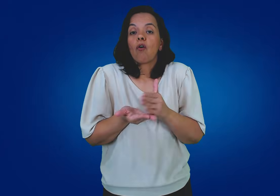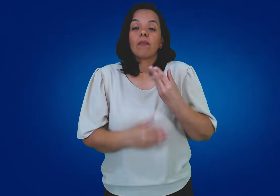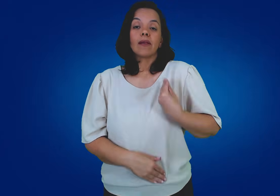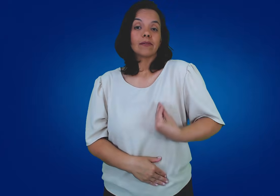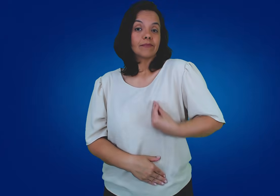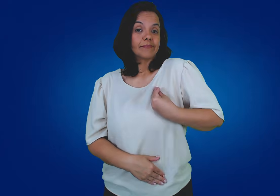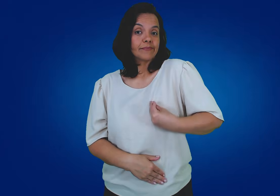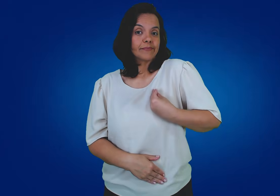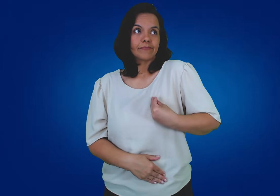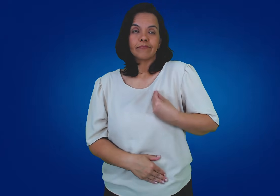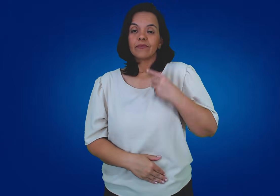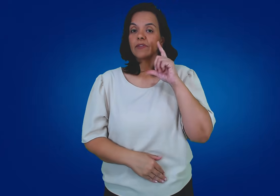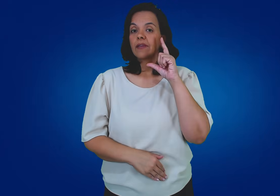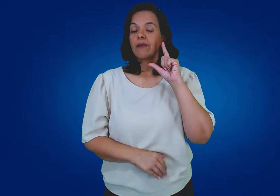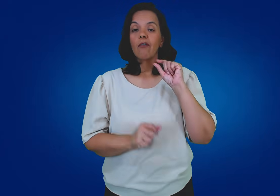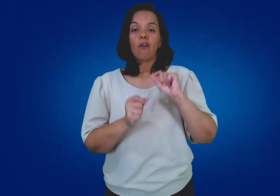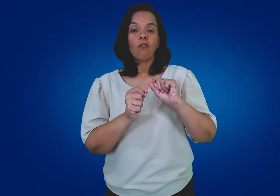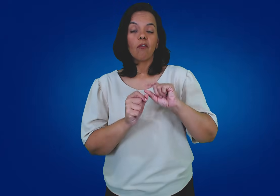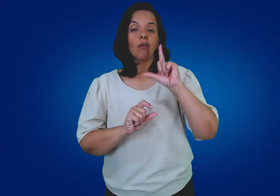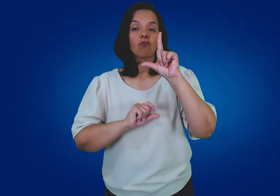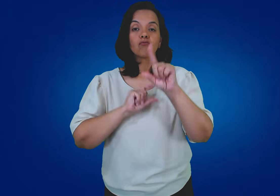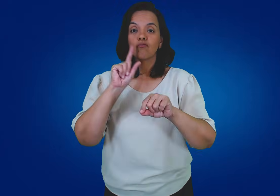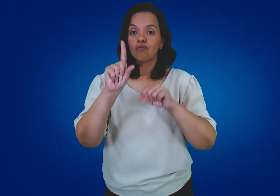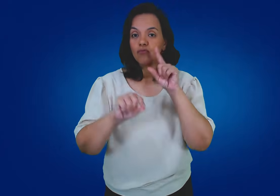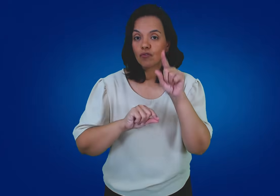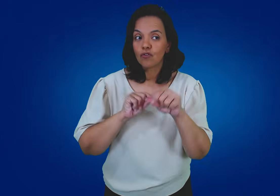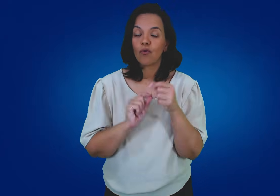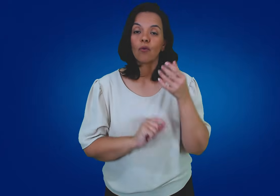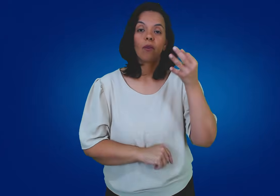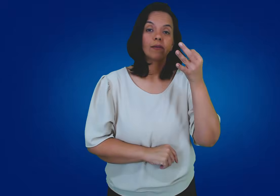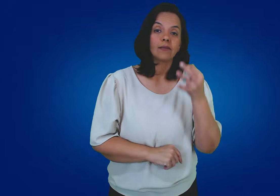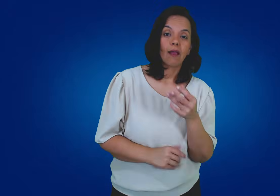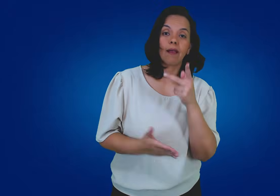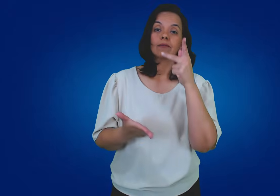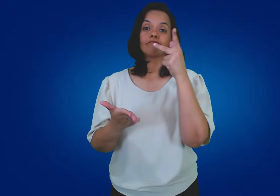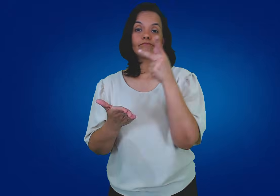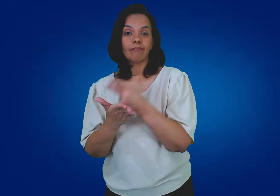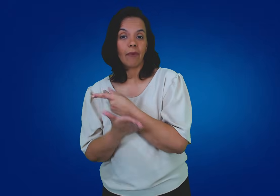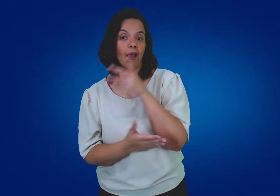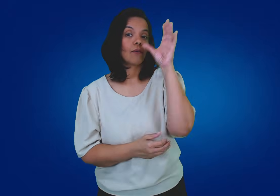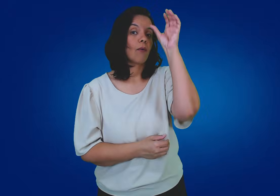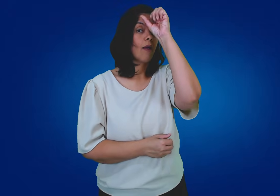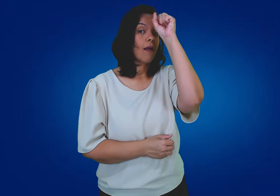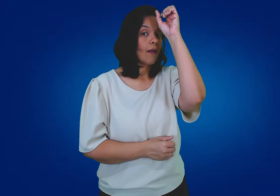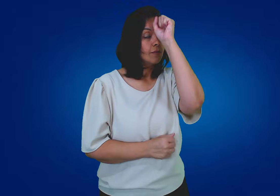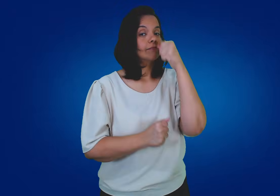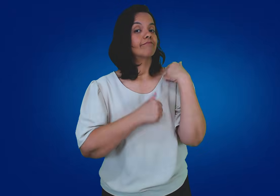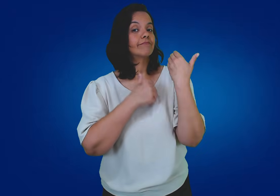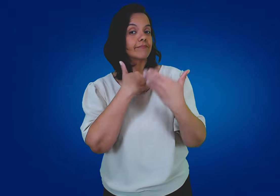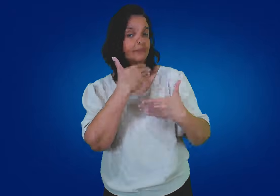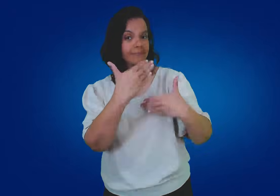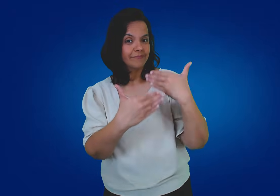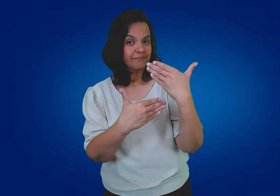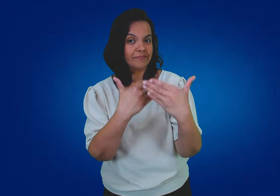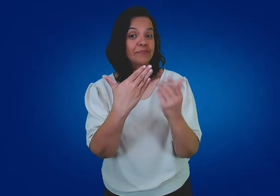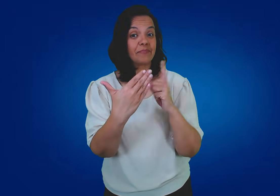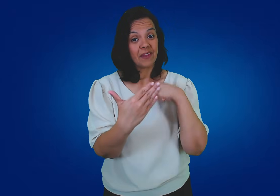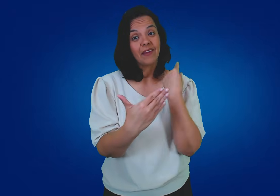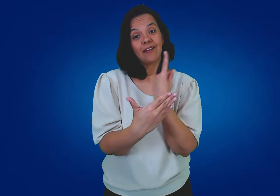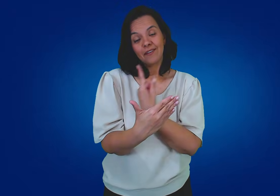eles começaram a ter uma vida diferente, a fazer as escolhas certa e errada,